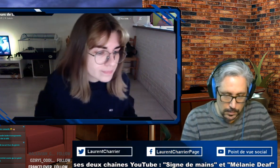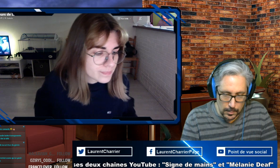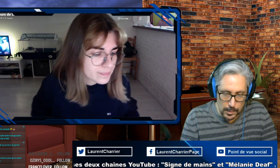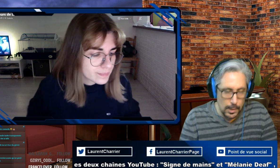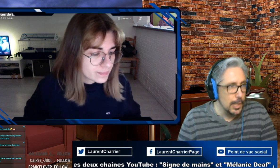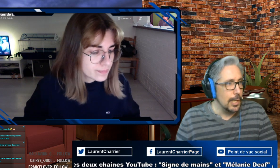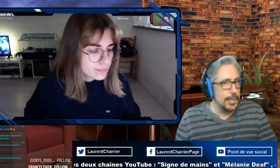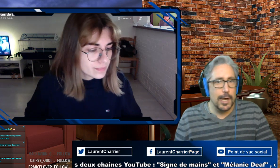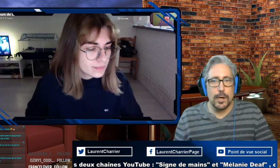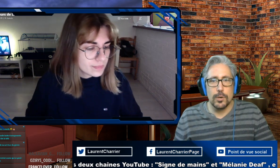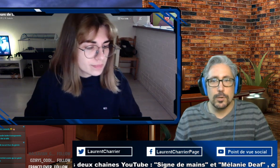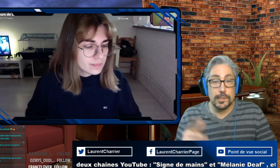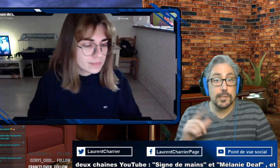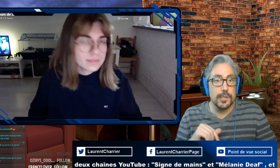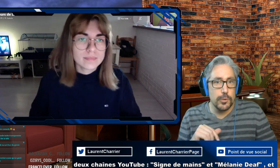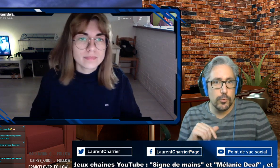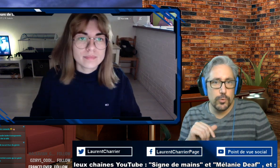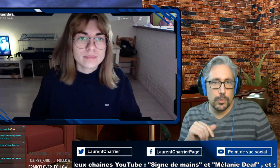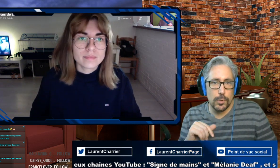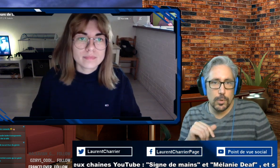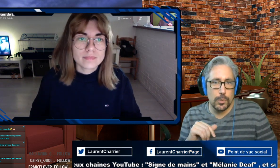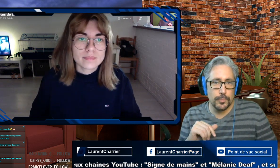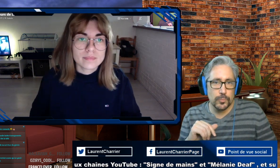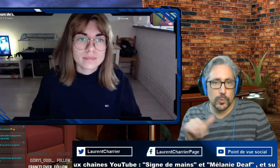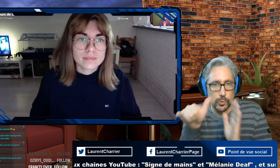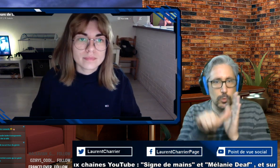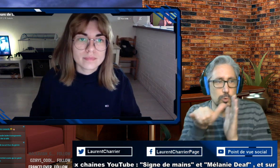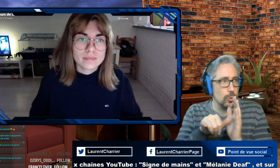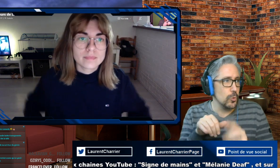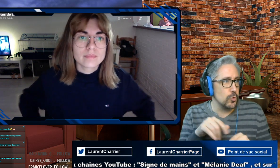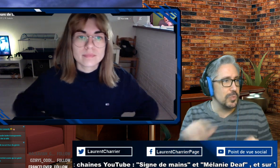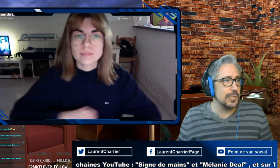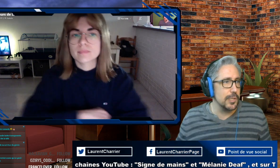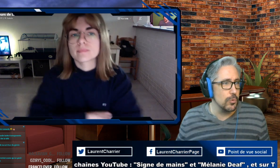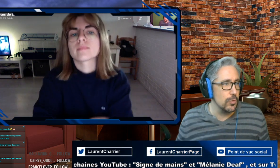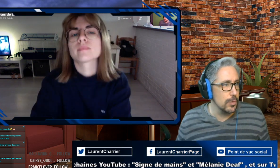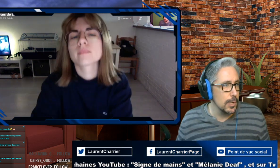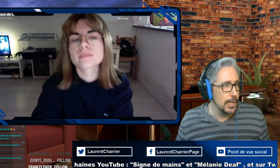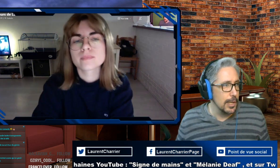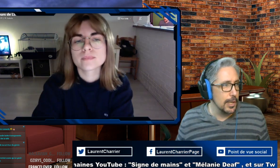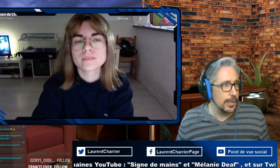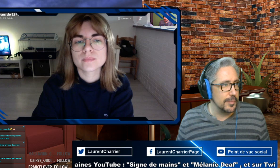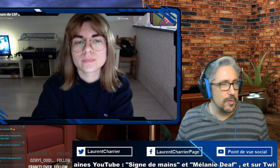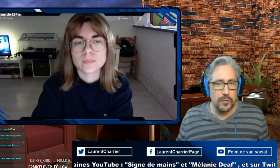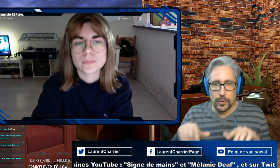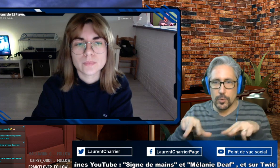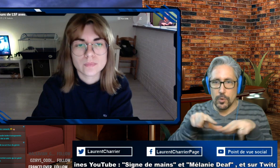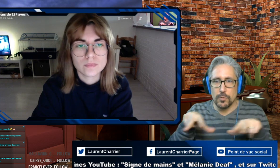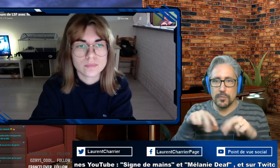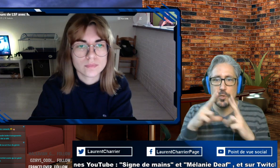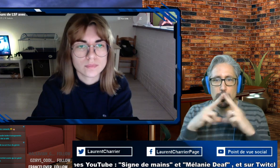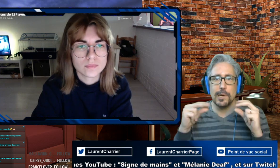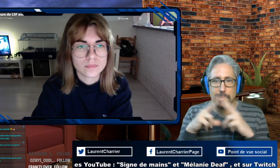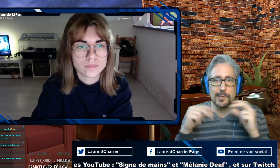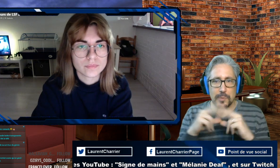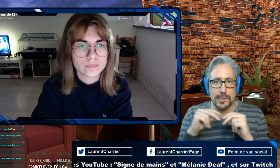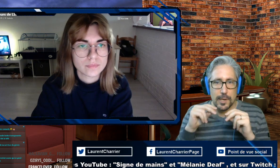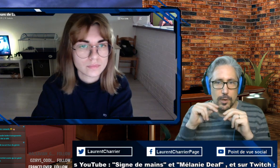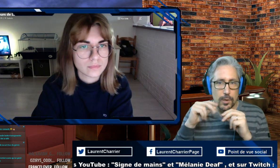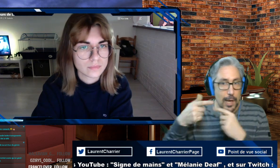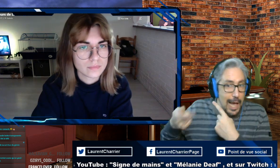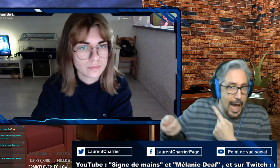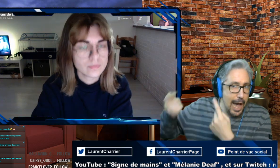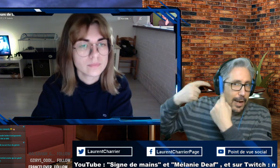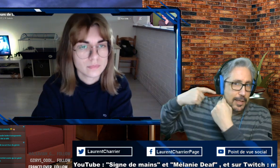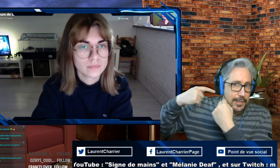Voilà. Il y a Titi et Lulu, sur YouTube, Titi et Lulu, elles avaient fait une vidéo où elles